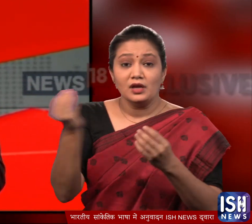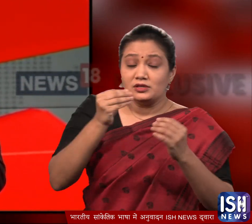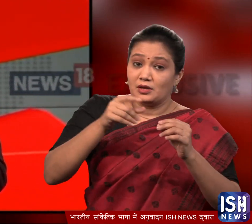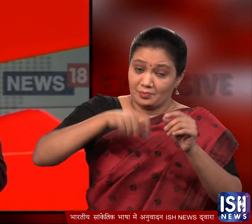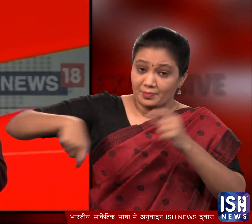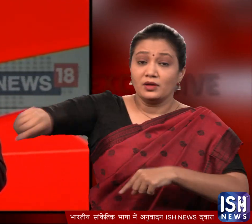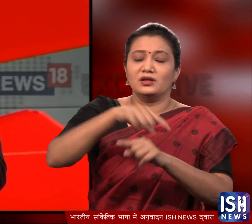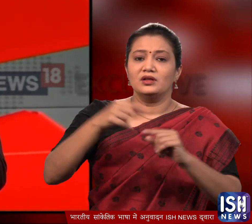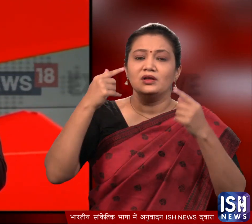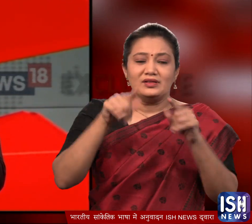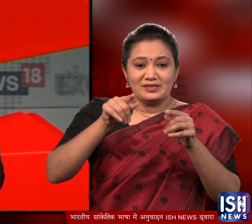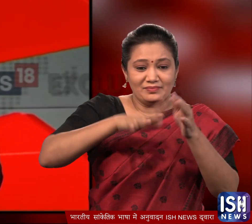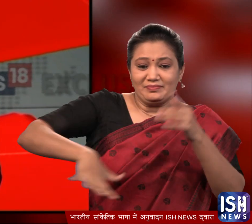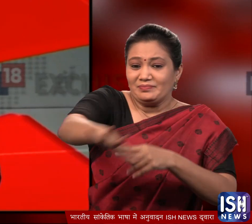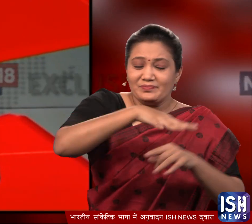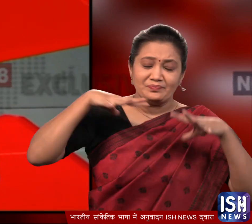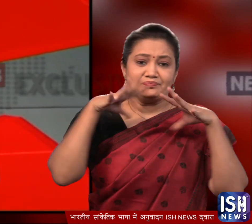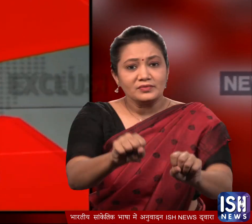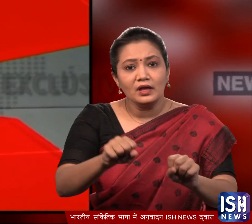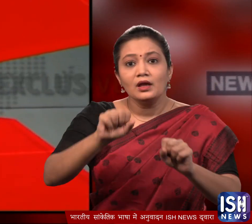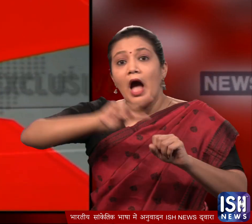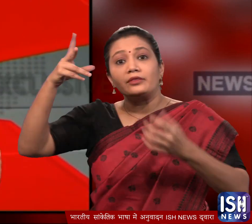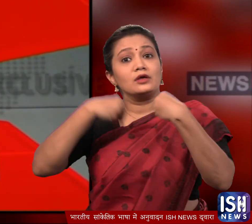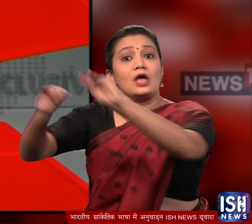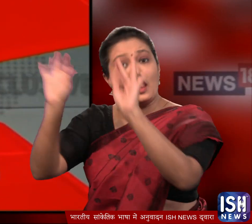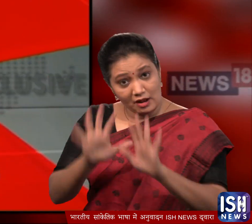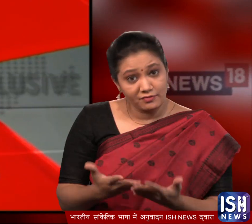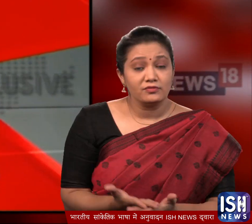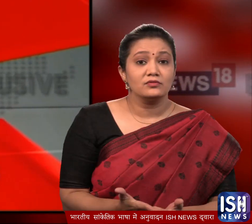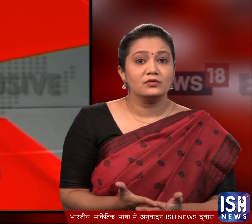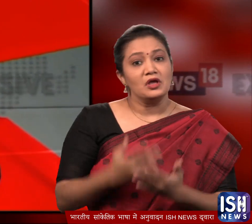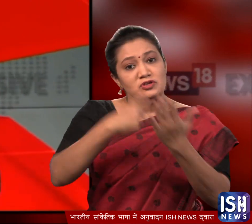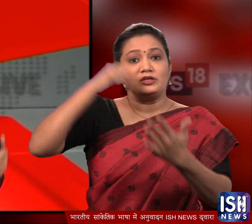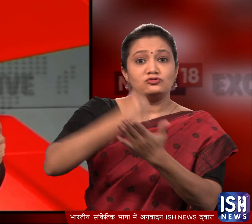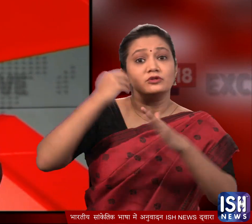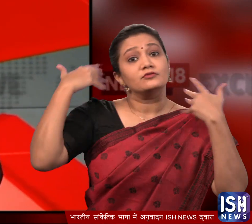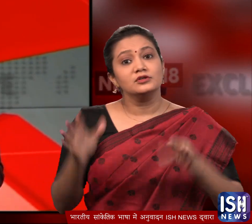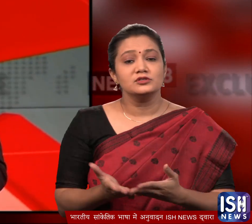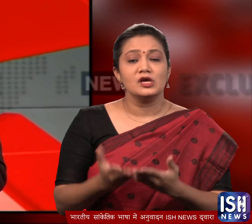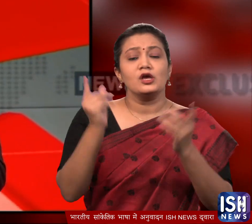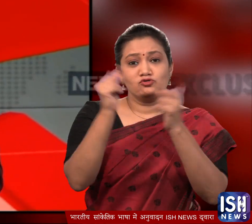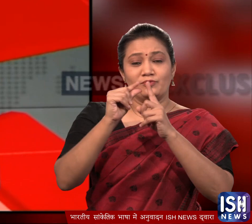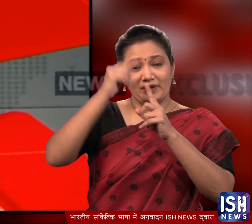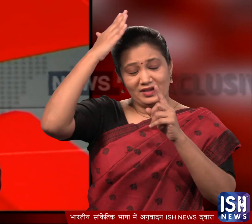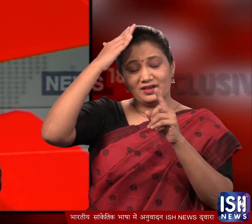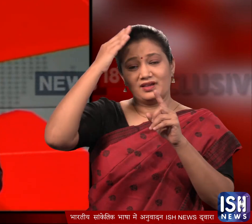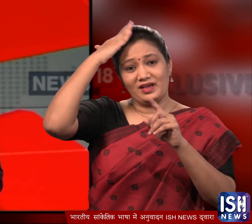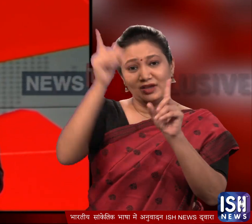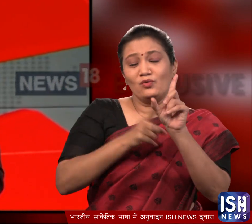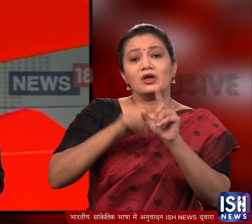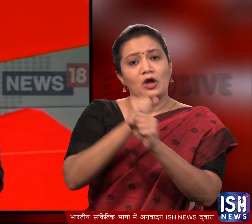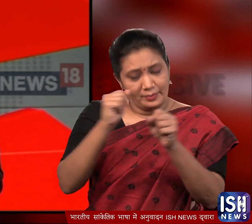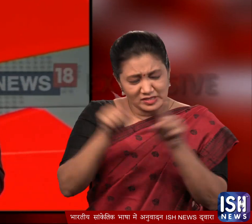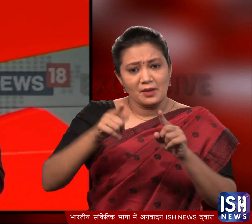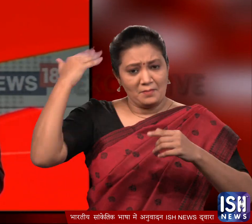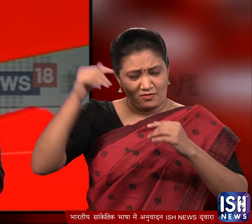जगह तो भूमाफिया ने अवैध कब्जे वाली जमीन आम लोगों को बेच दी, उनकी रजिस्ट्री भी हो गई। यूपी में योगी सरकार ने